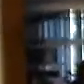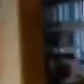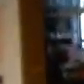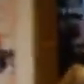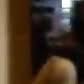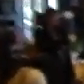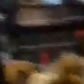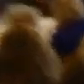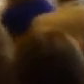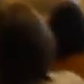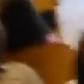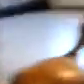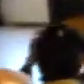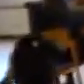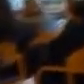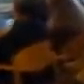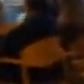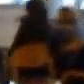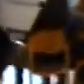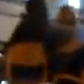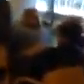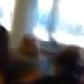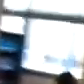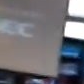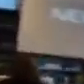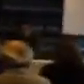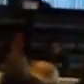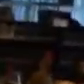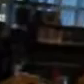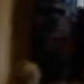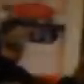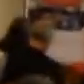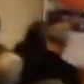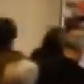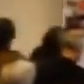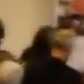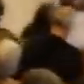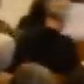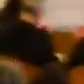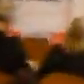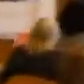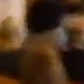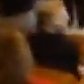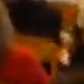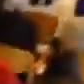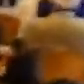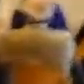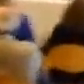Y lo más, mi confesional,